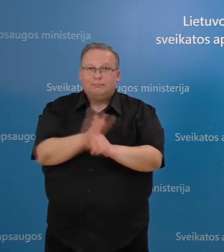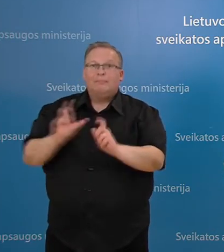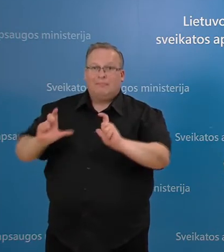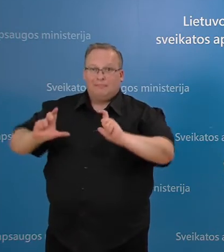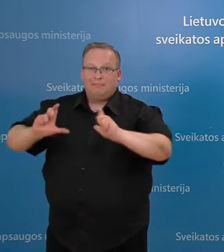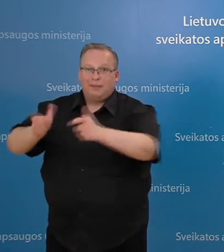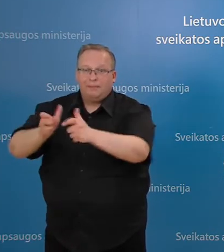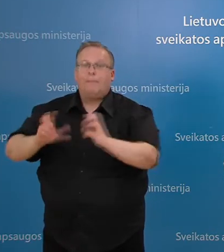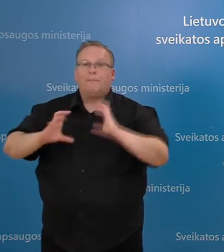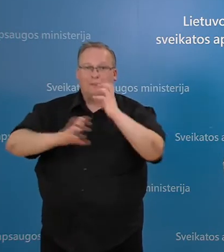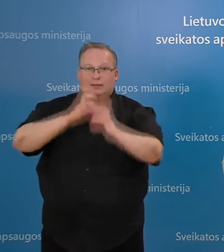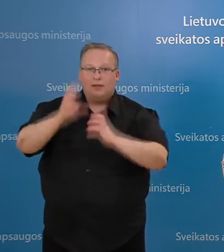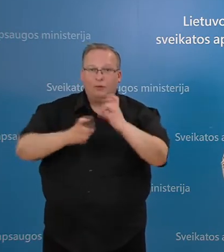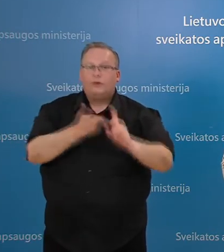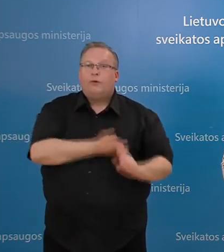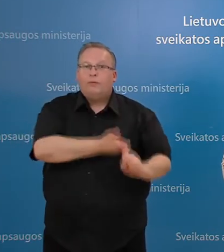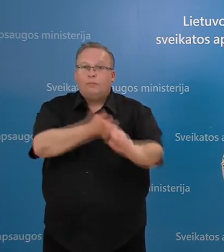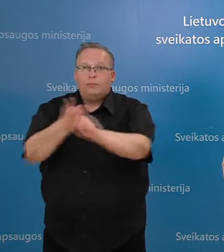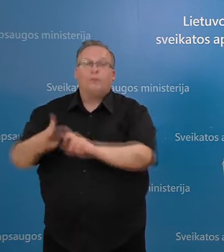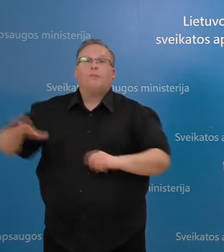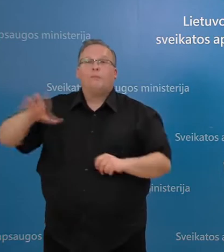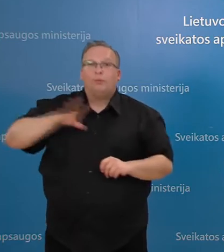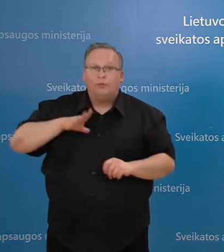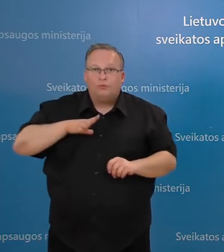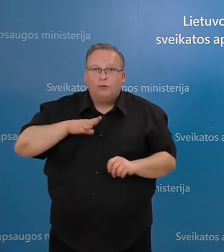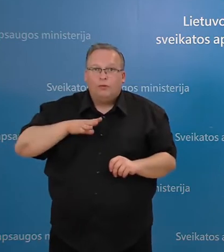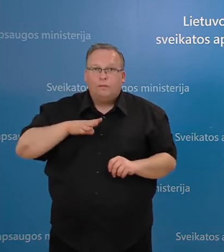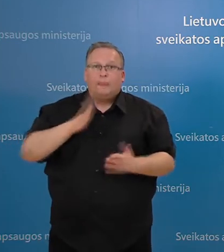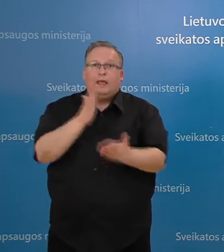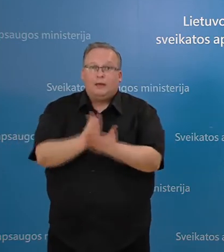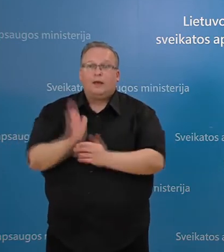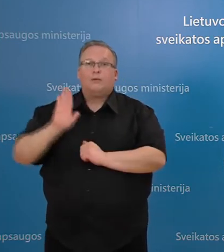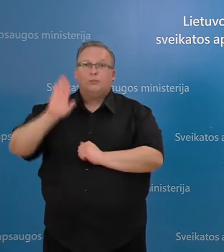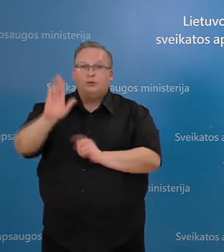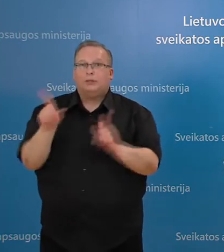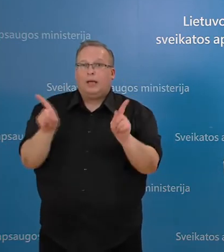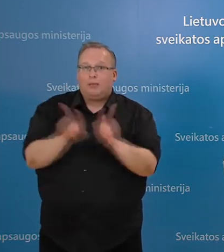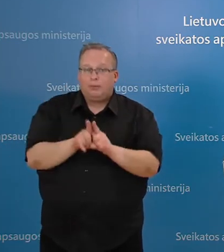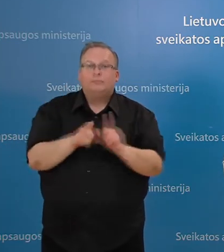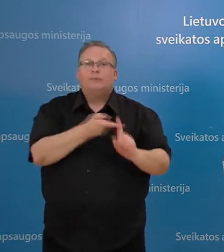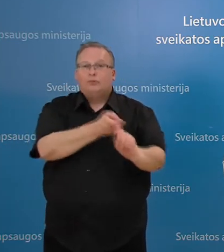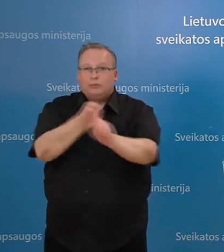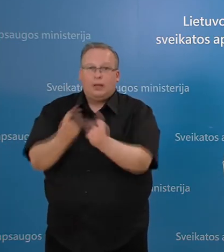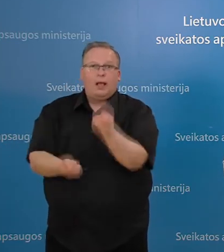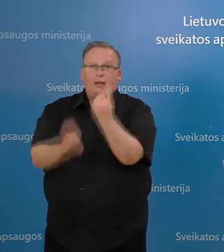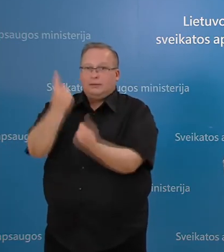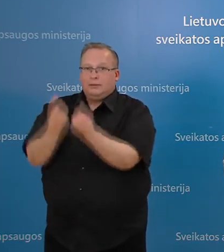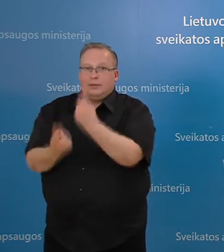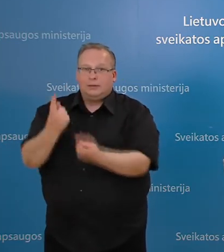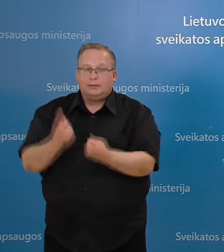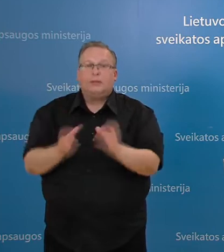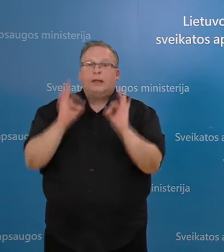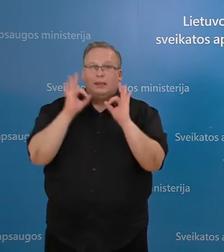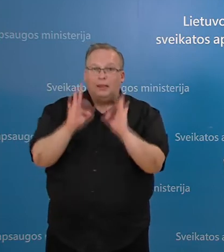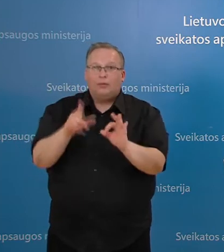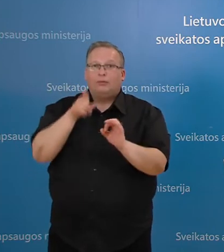epidemijos, o pasaulinės pandemijos vyksta ir toliau vyks atvejų, užkrečimų lygų atvejų, kurių iš